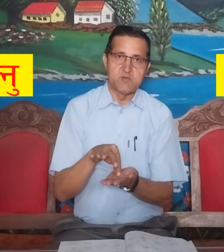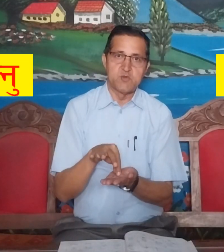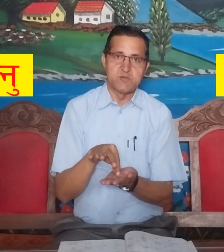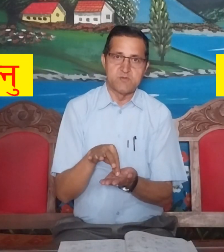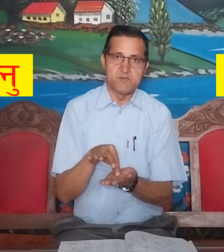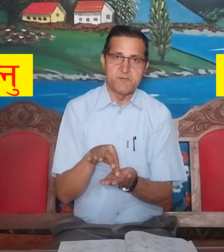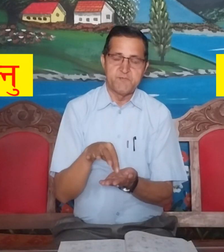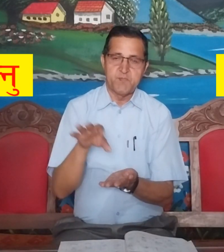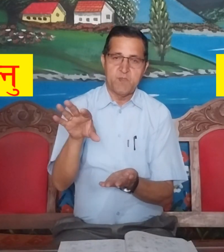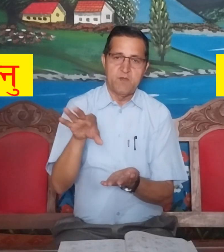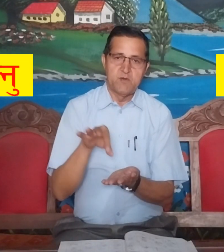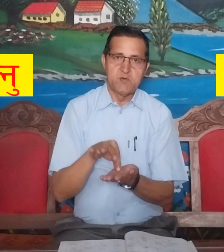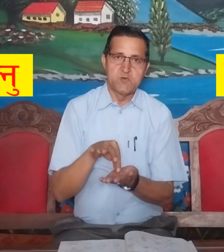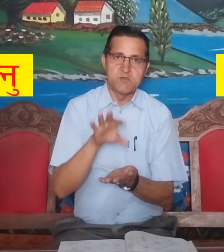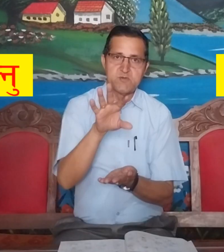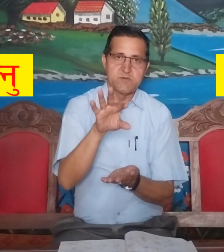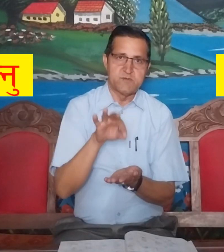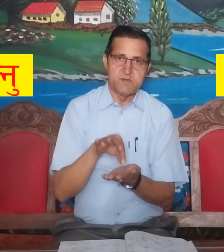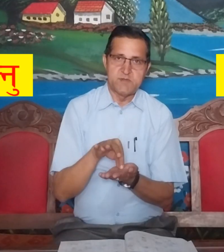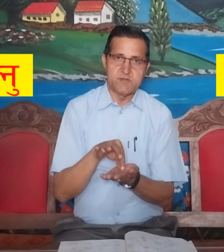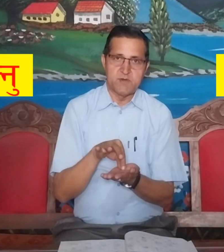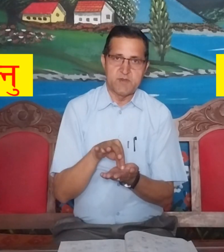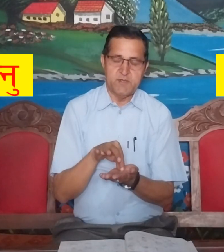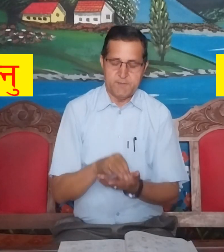रोज्नु, रोज्नु यसो गर्ने।